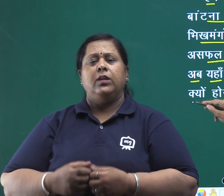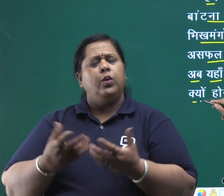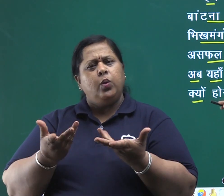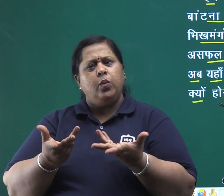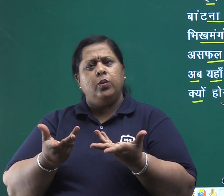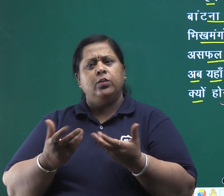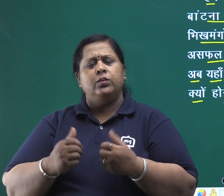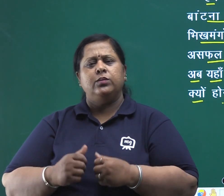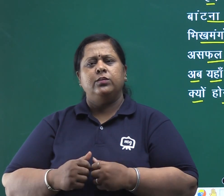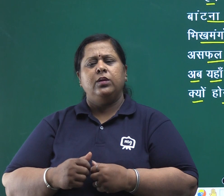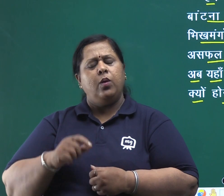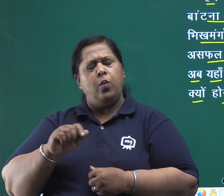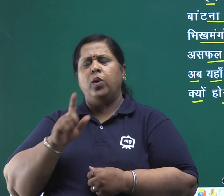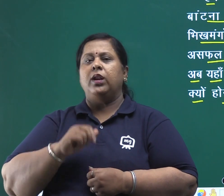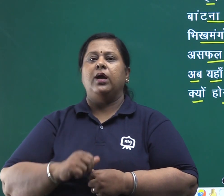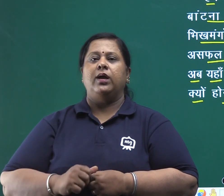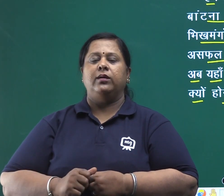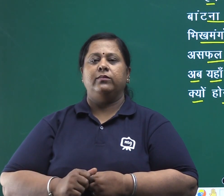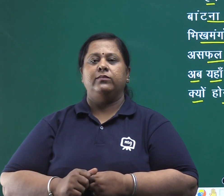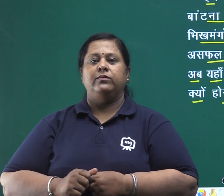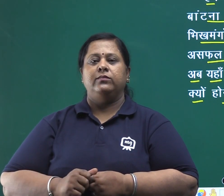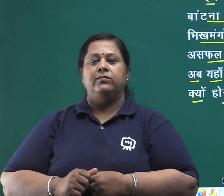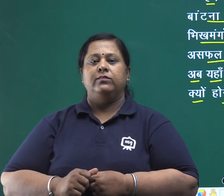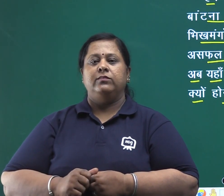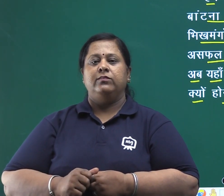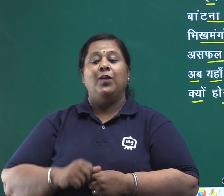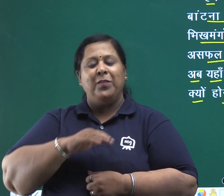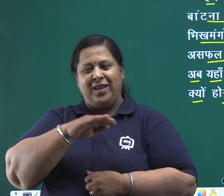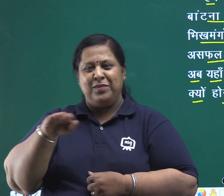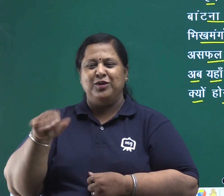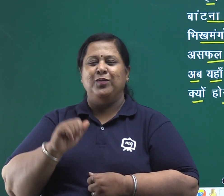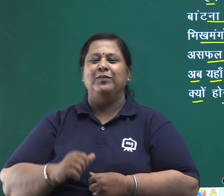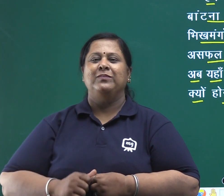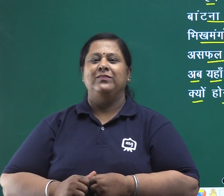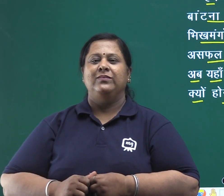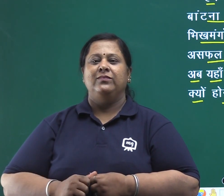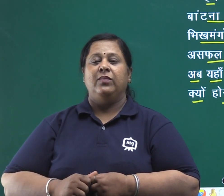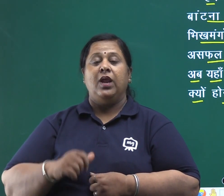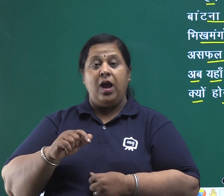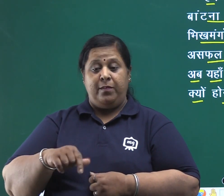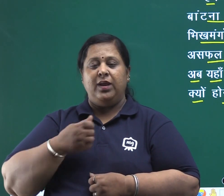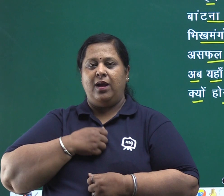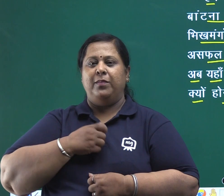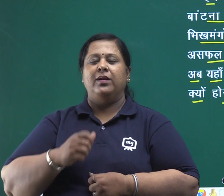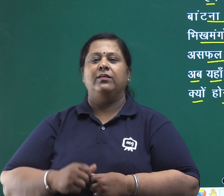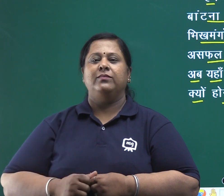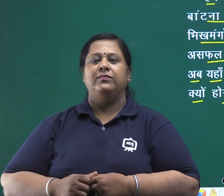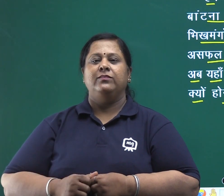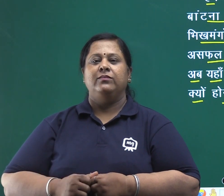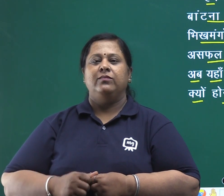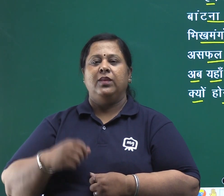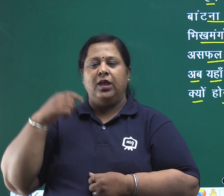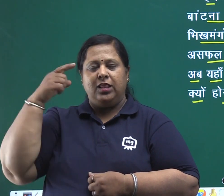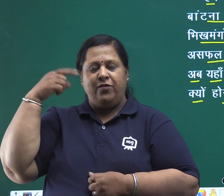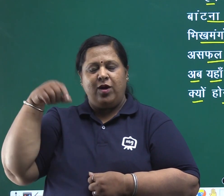क्यों होने लगा है। प्यारे बच्चों, हमने यहाँ पर